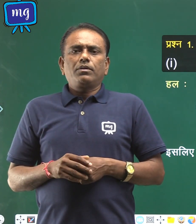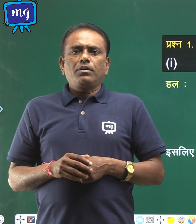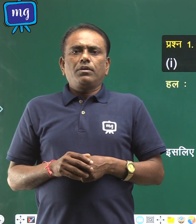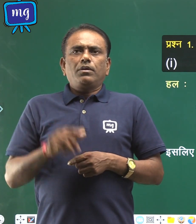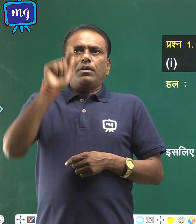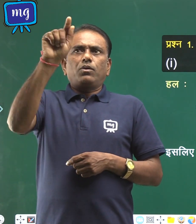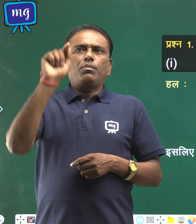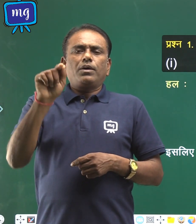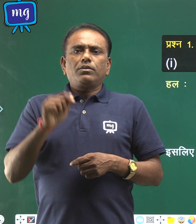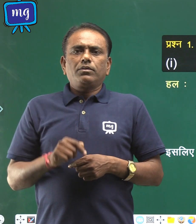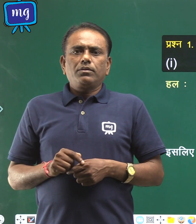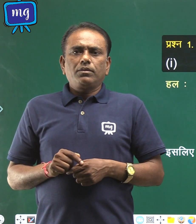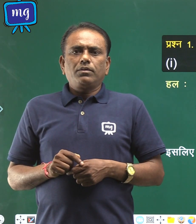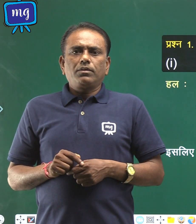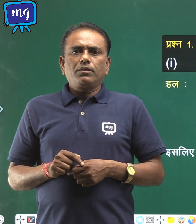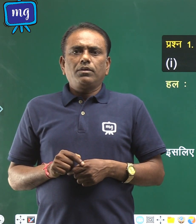अनुपात